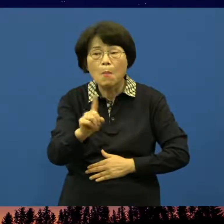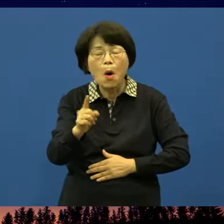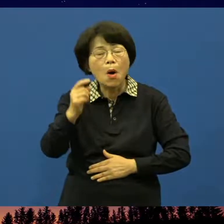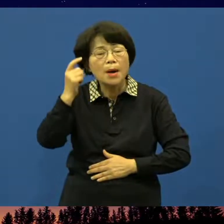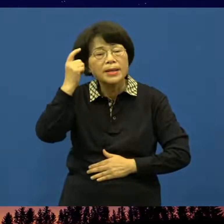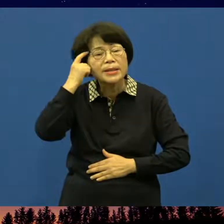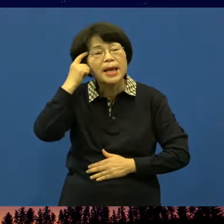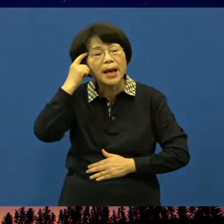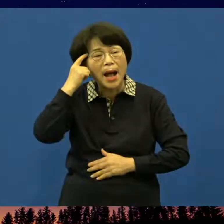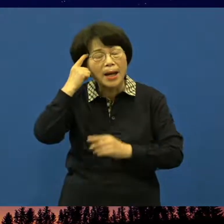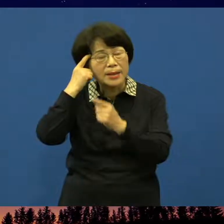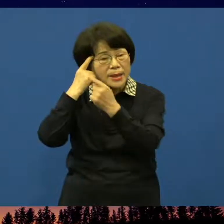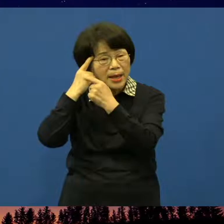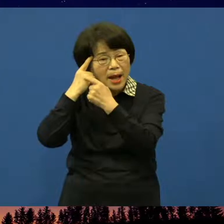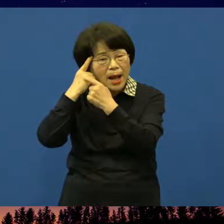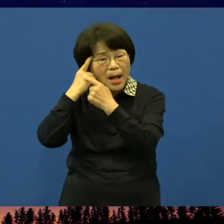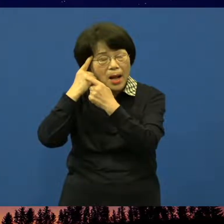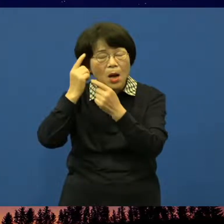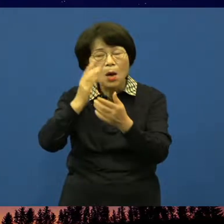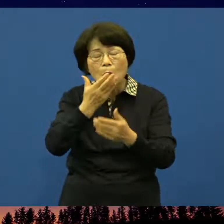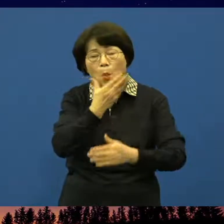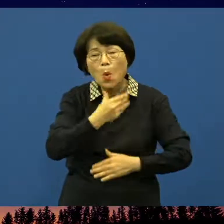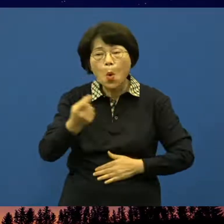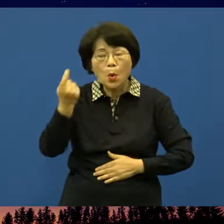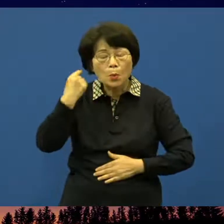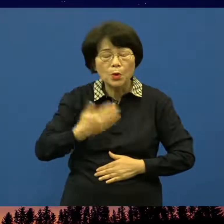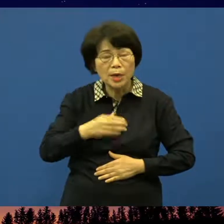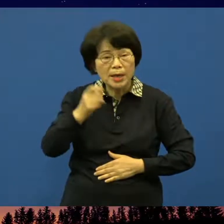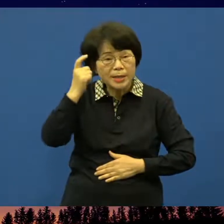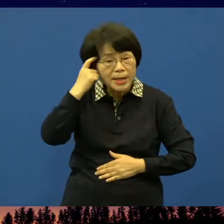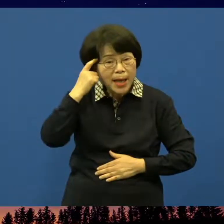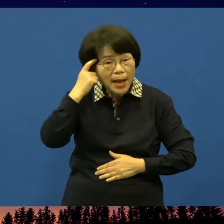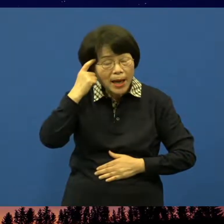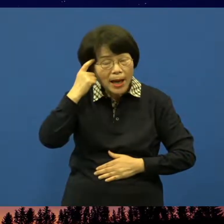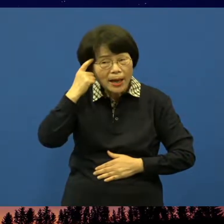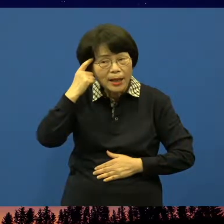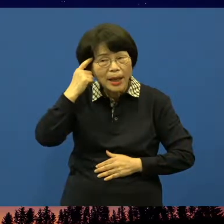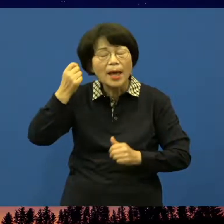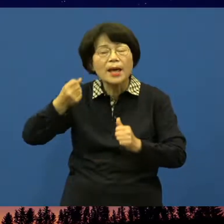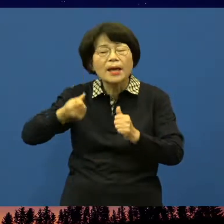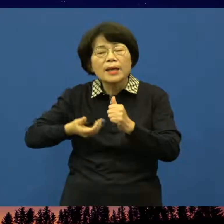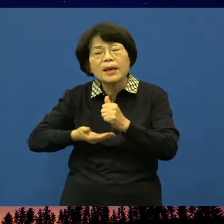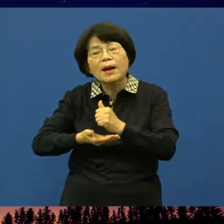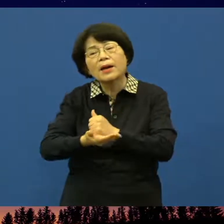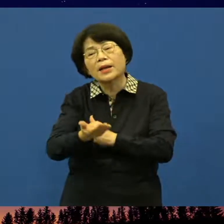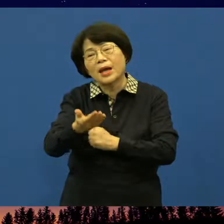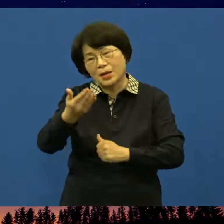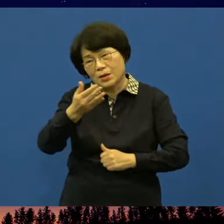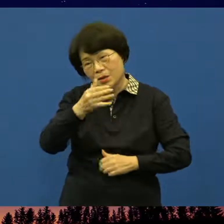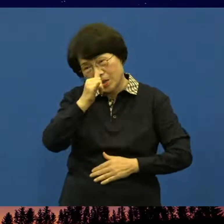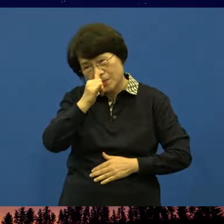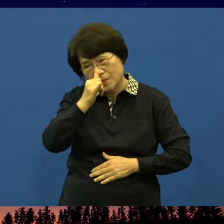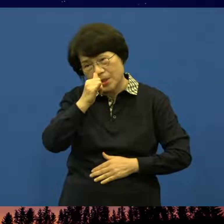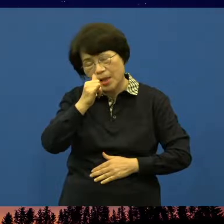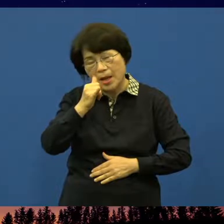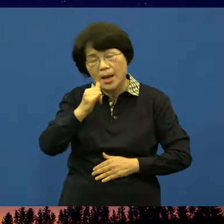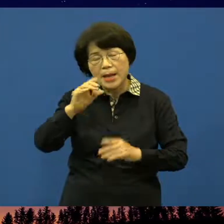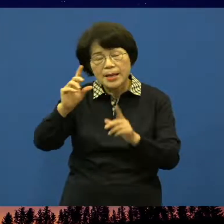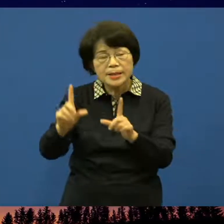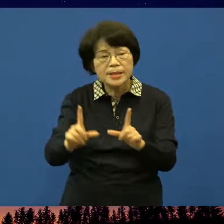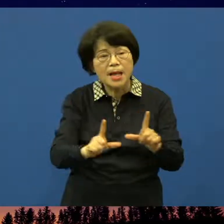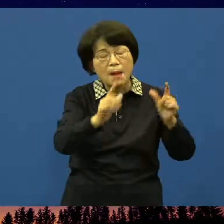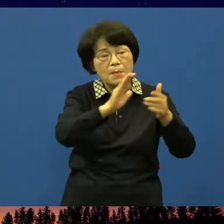거죠. 복음이 우리의 생각에 영향을 끼치는 것. 여러분 왜 삶의